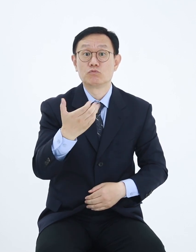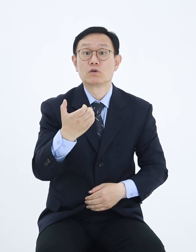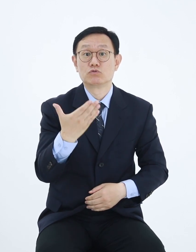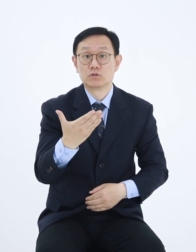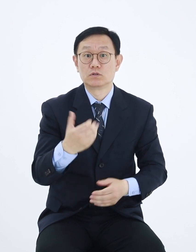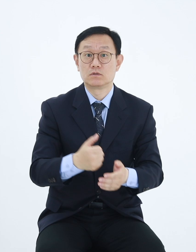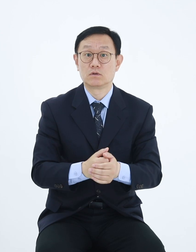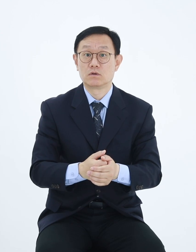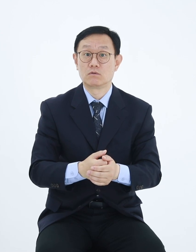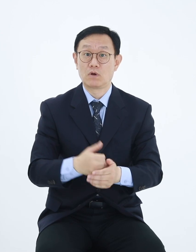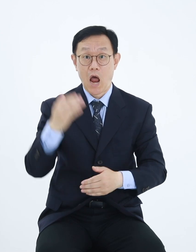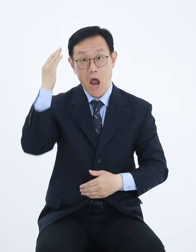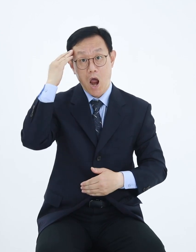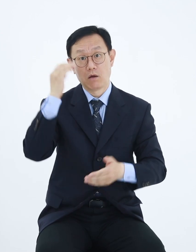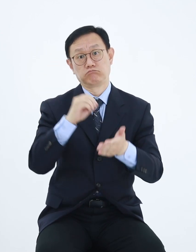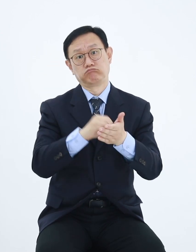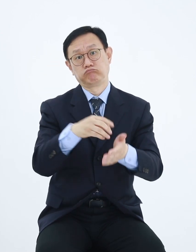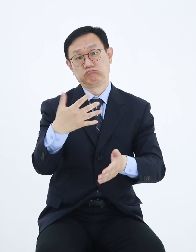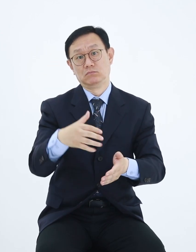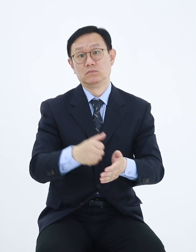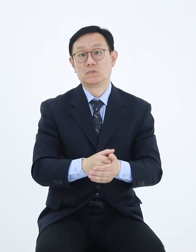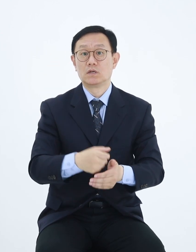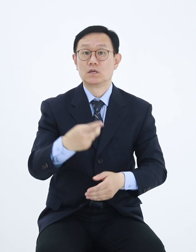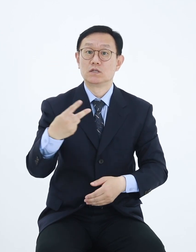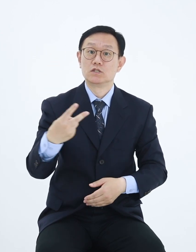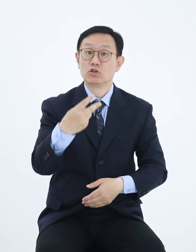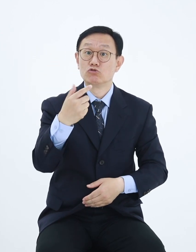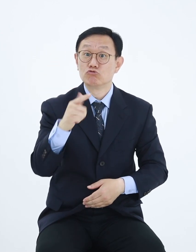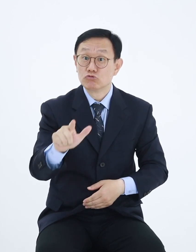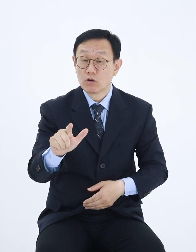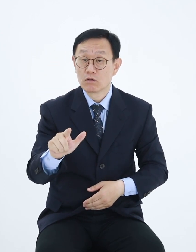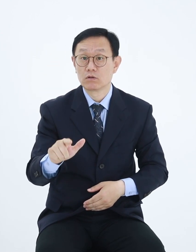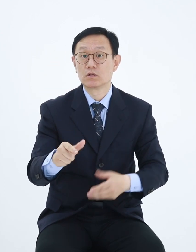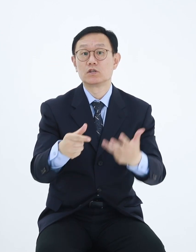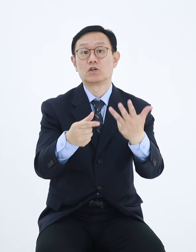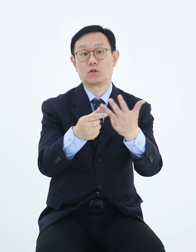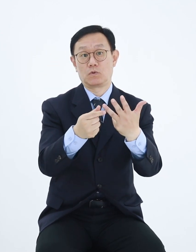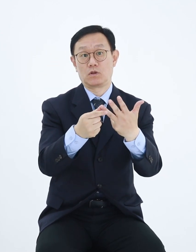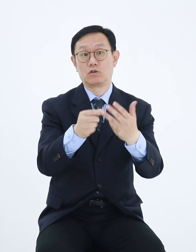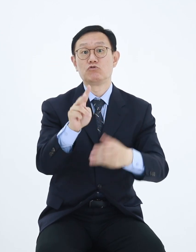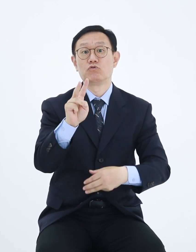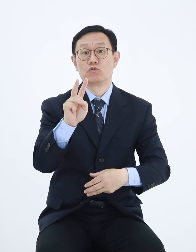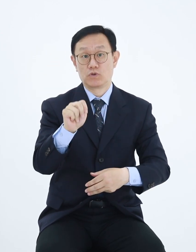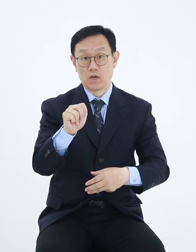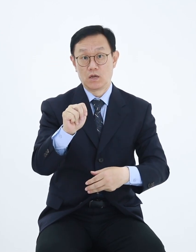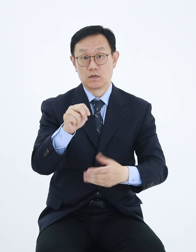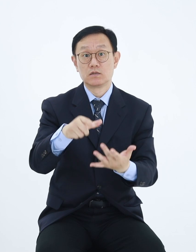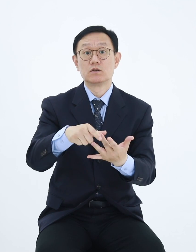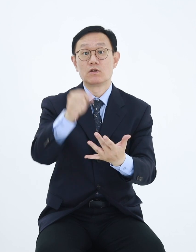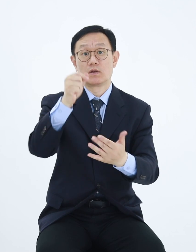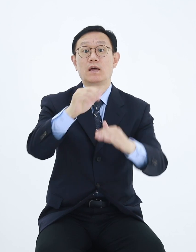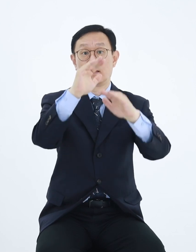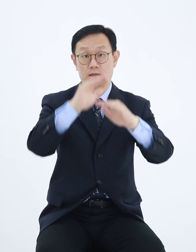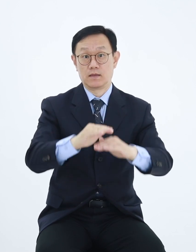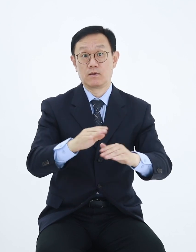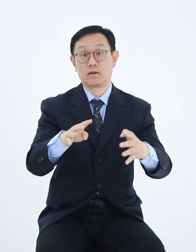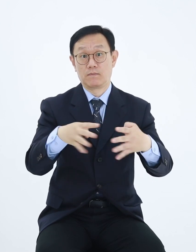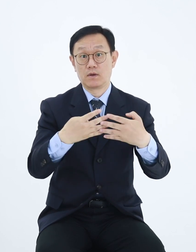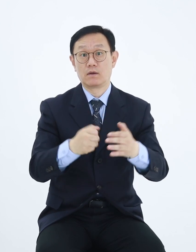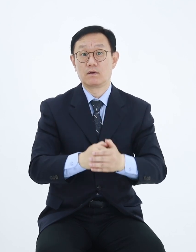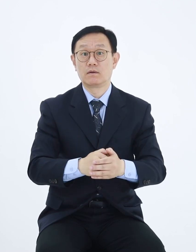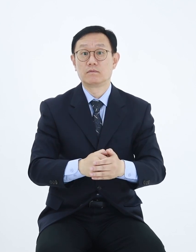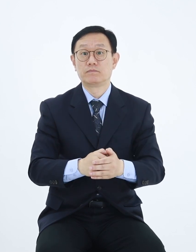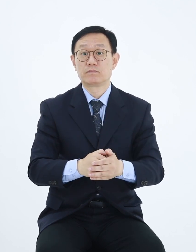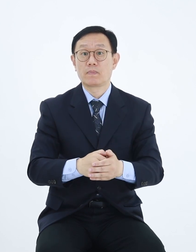우리나라 미가입에 이어 2006년에 8번째로 유엔에서 채택한 협약입니다. 같은